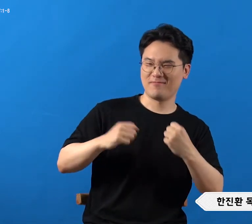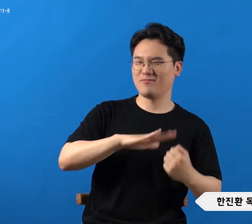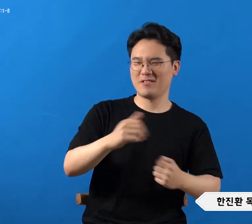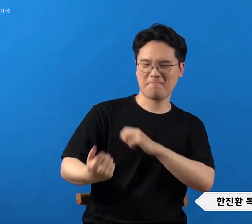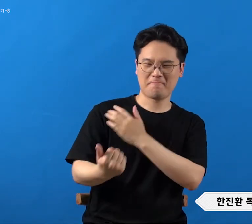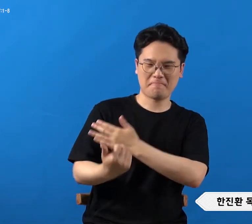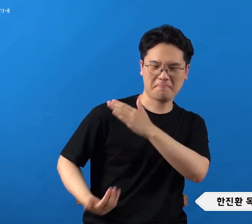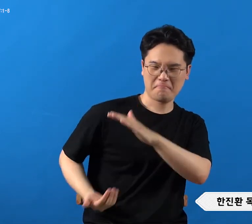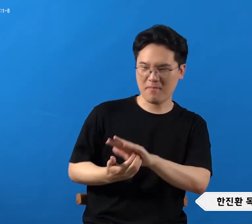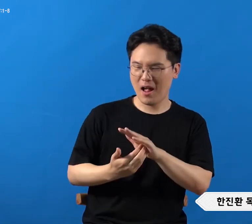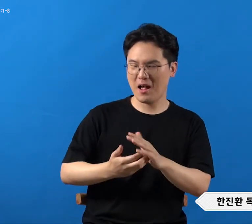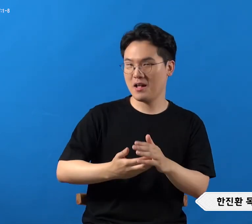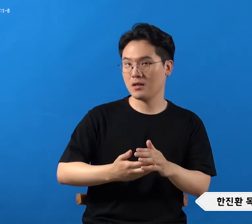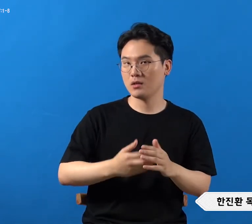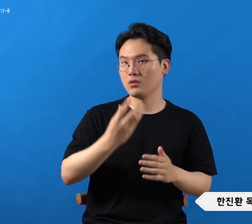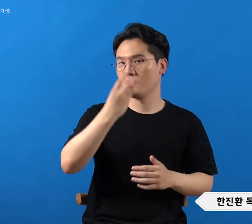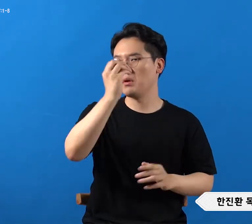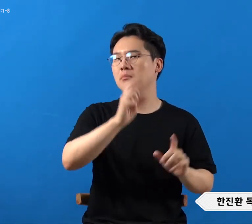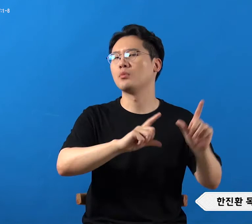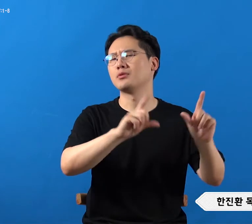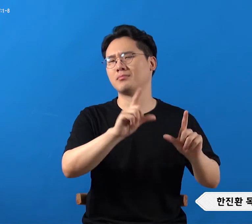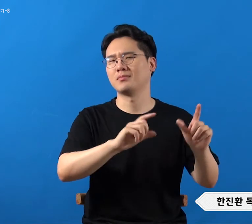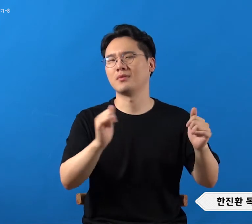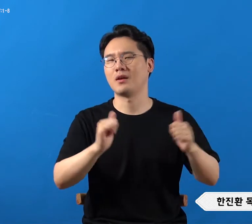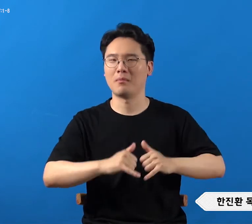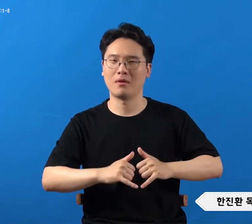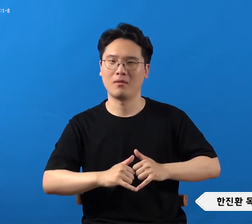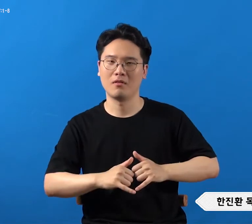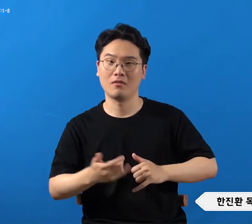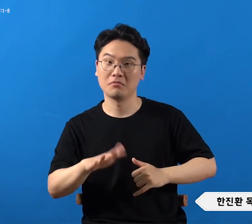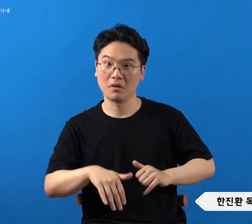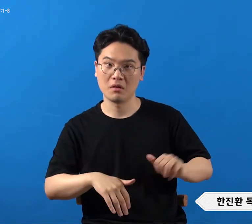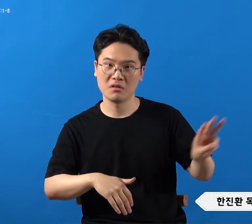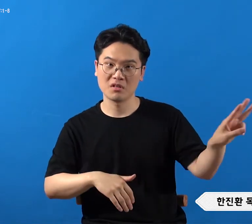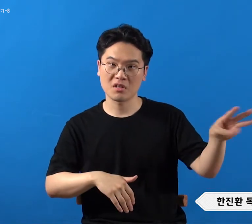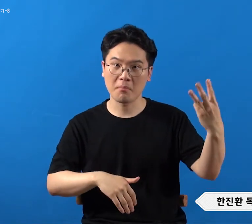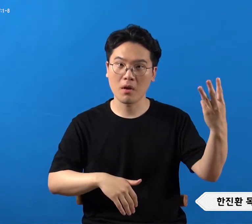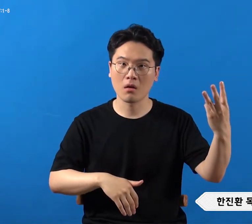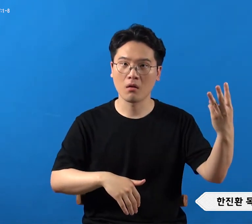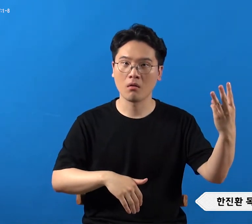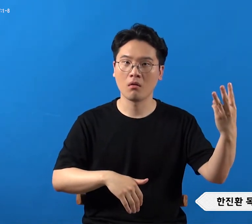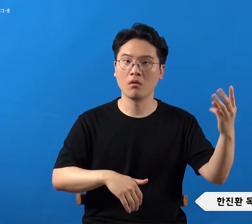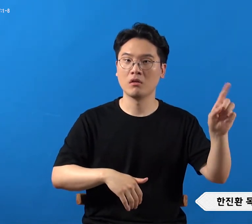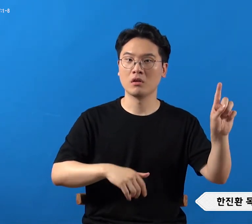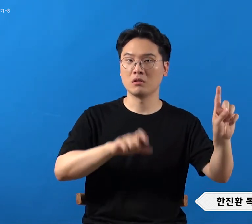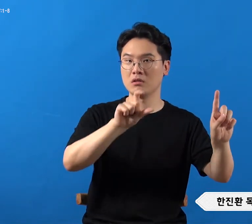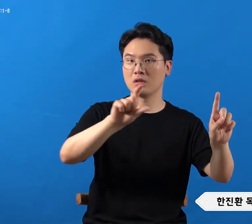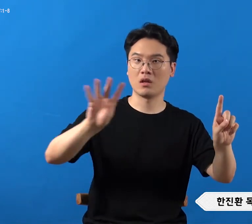300명 남았는데 이긴다면 아무도 그 말은 못할 것입니다.